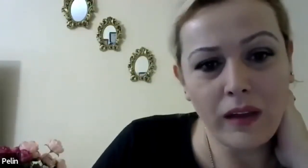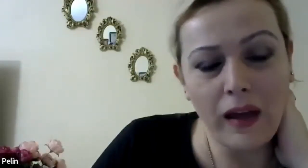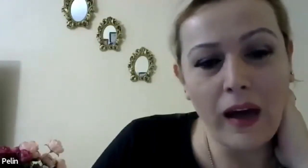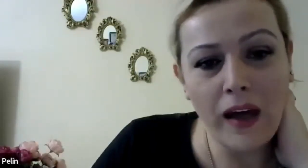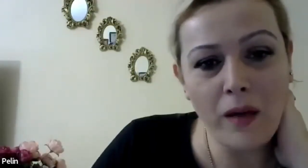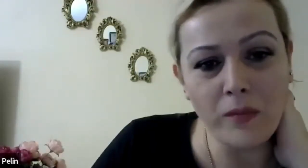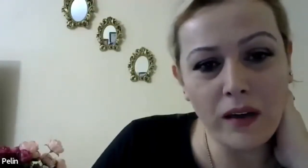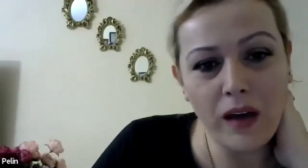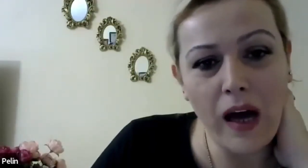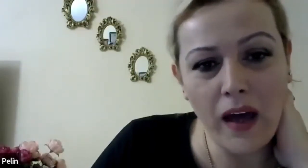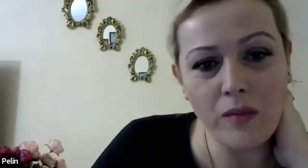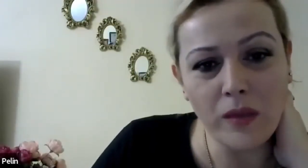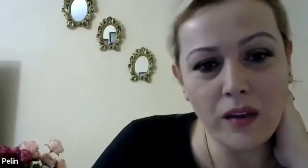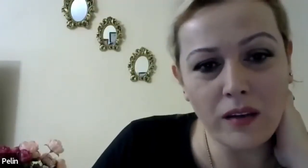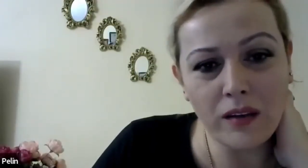Ha, Ayhan mı? Ayhan mı?